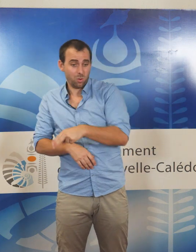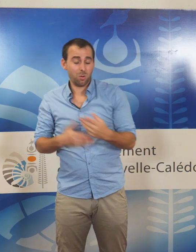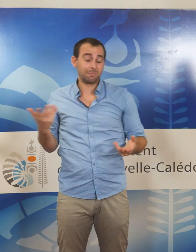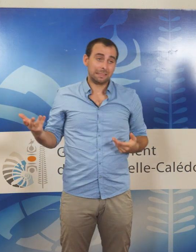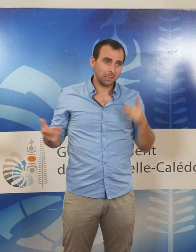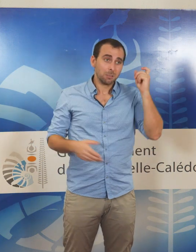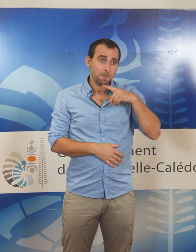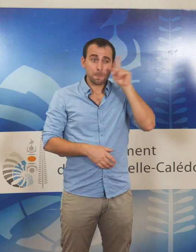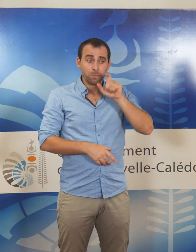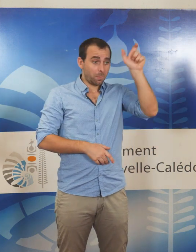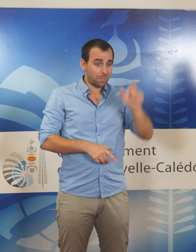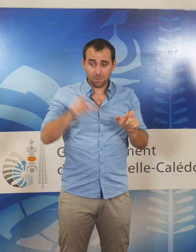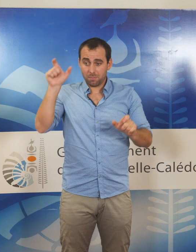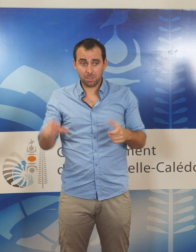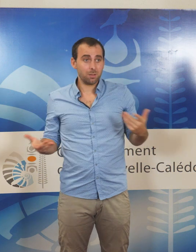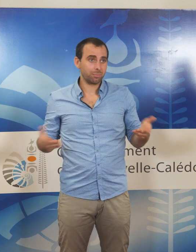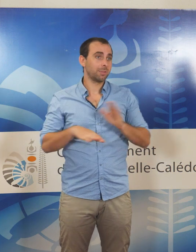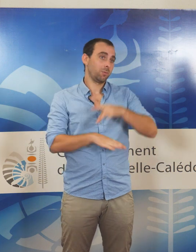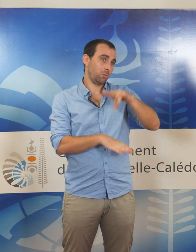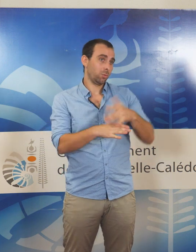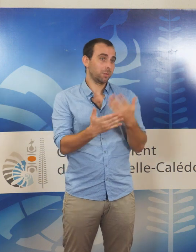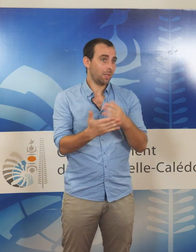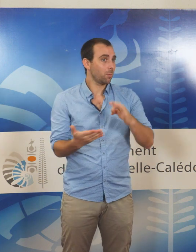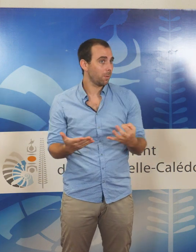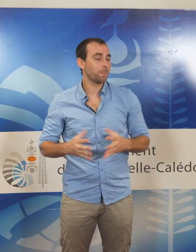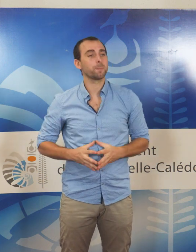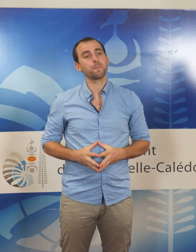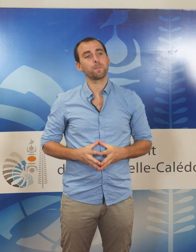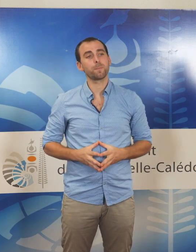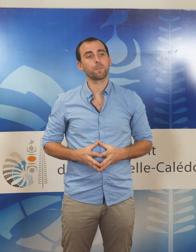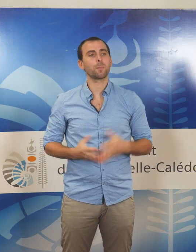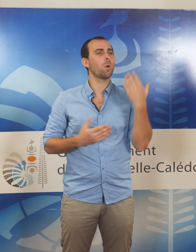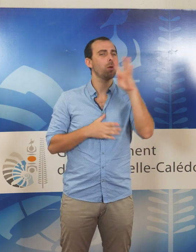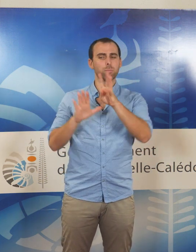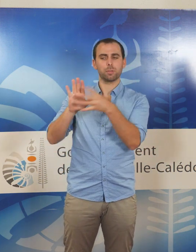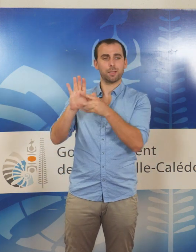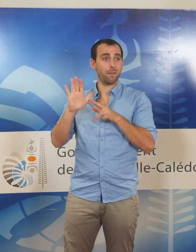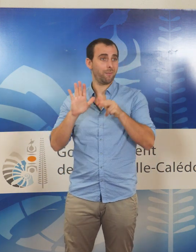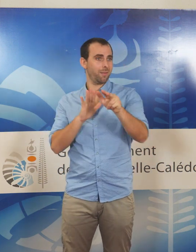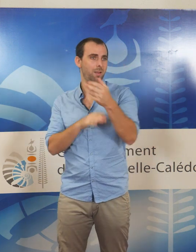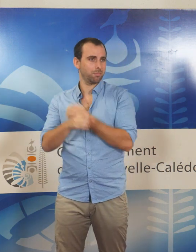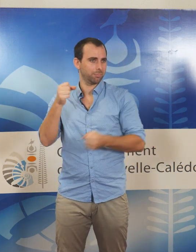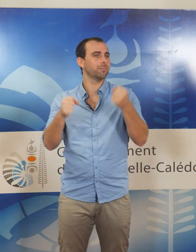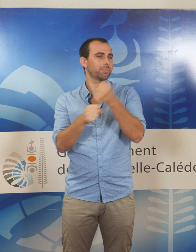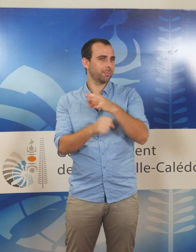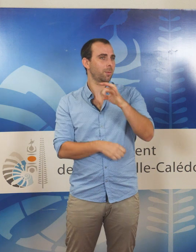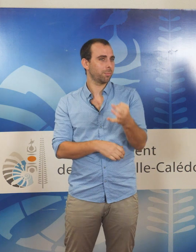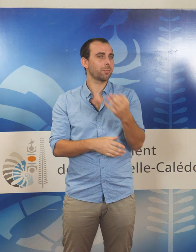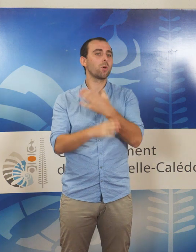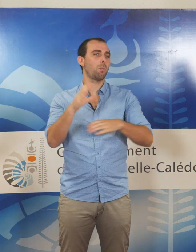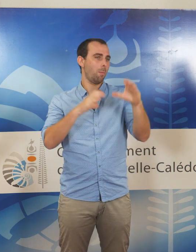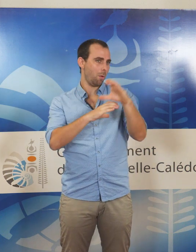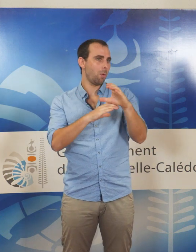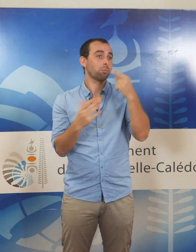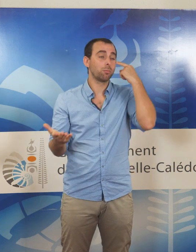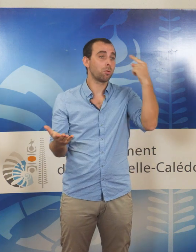personnes, mais c'est ce qui a été fait. Et là d'autres critères vont être mis en place en complément,